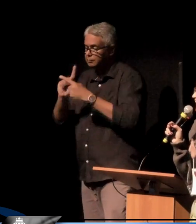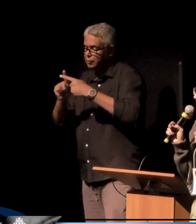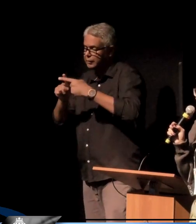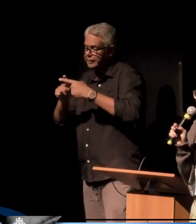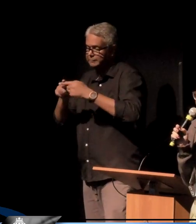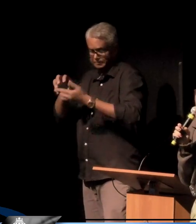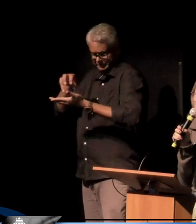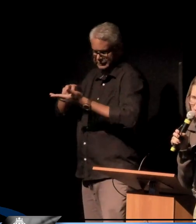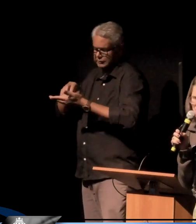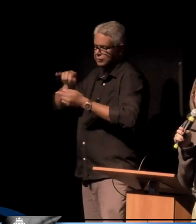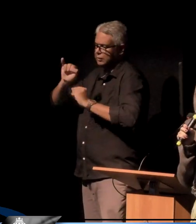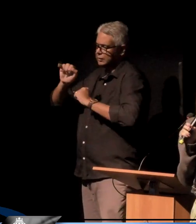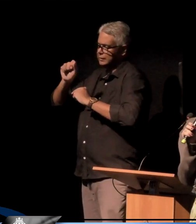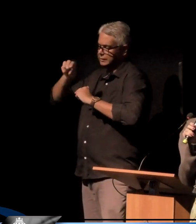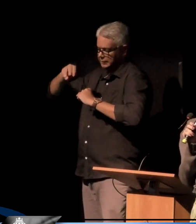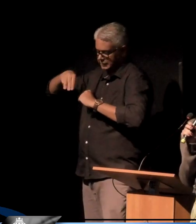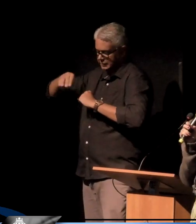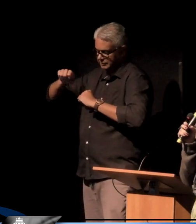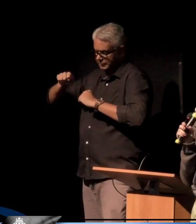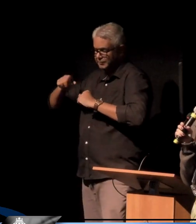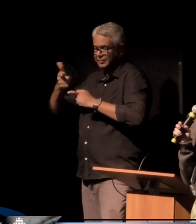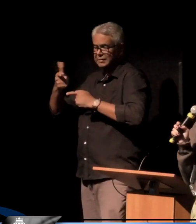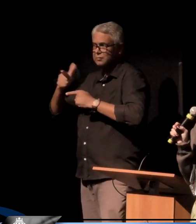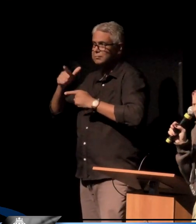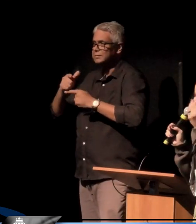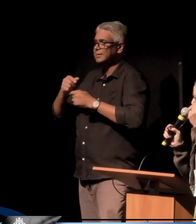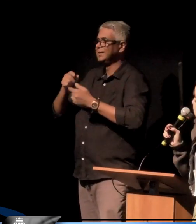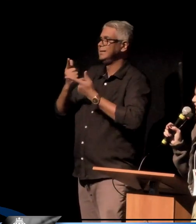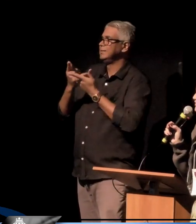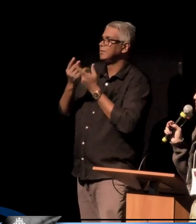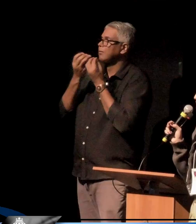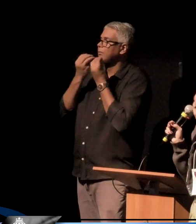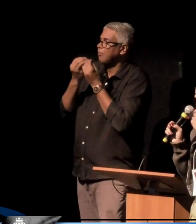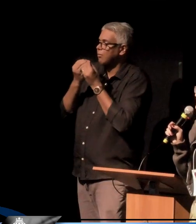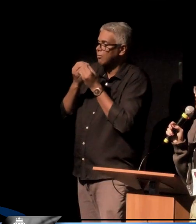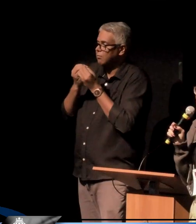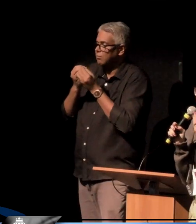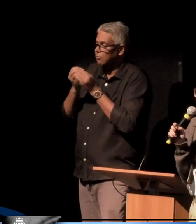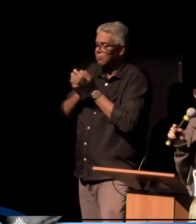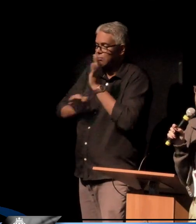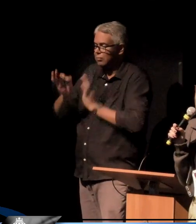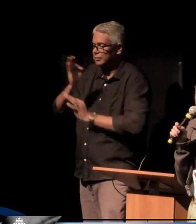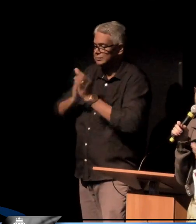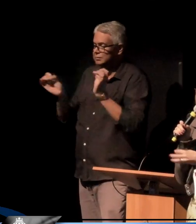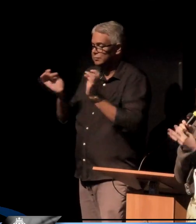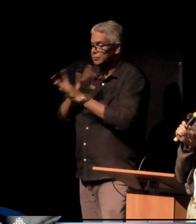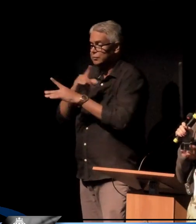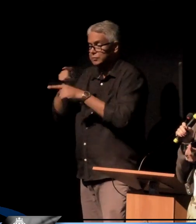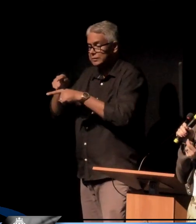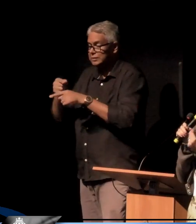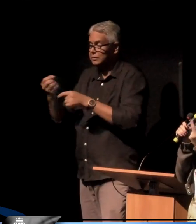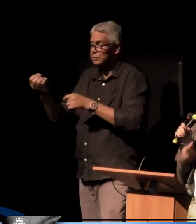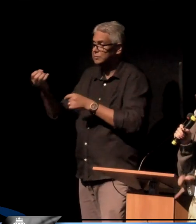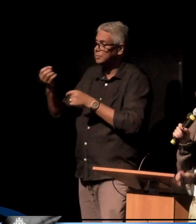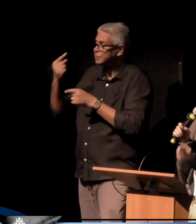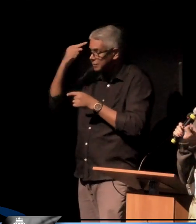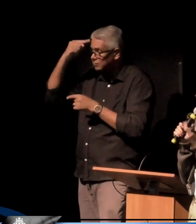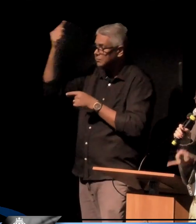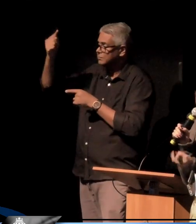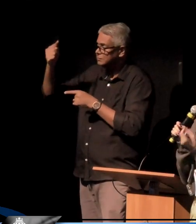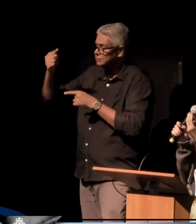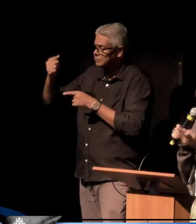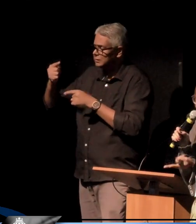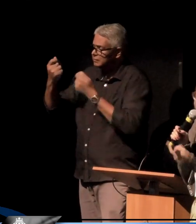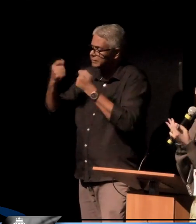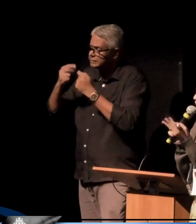Ela é uma luz né as ações são uma luz para gente poder ver a diversidades ali das